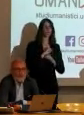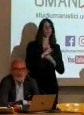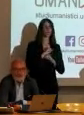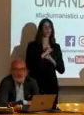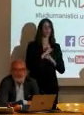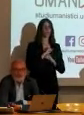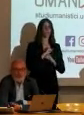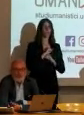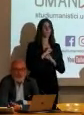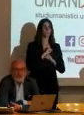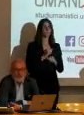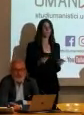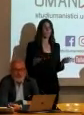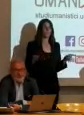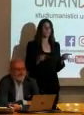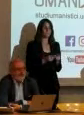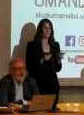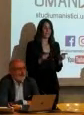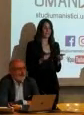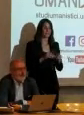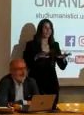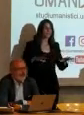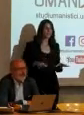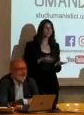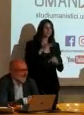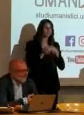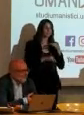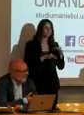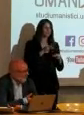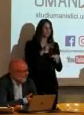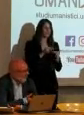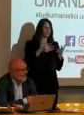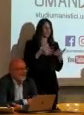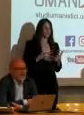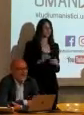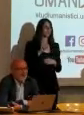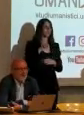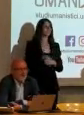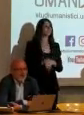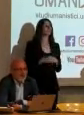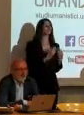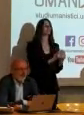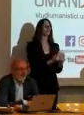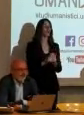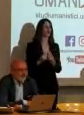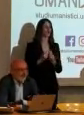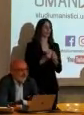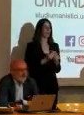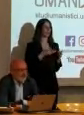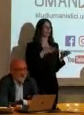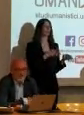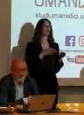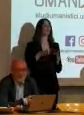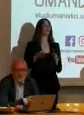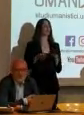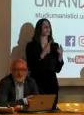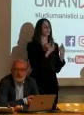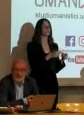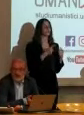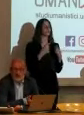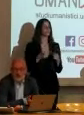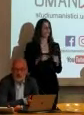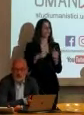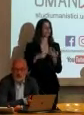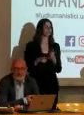diciamo chiuso questa breve introduzione. Ci saranno i colleghi dei vari corsi di laurea che ve li presenteranno e ci sarà anche un momento